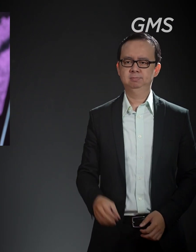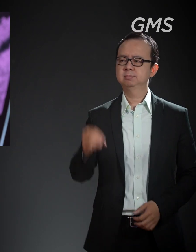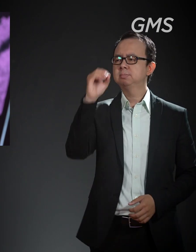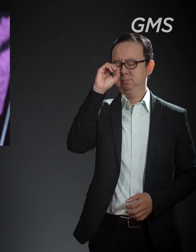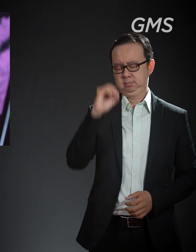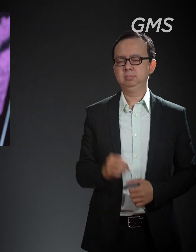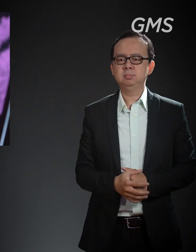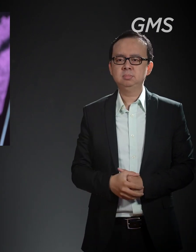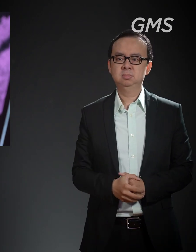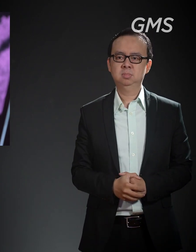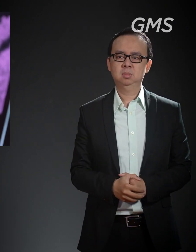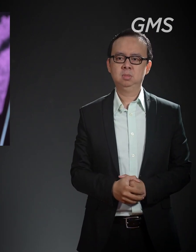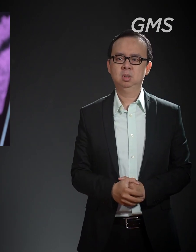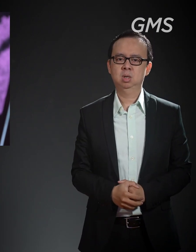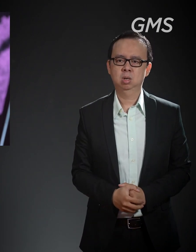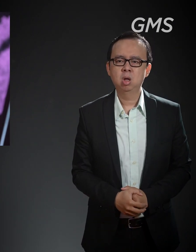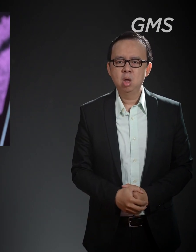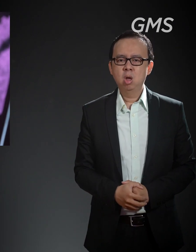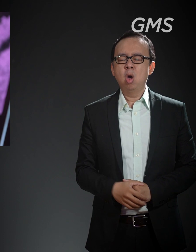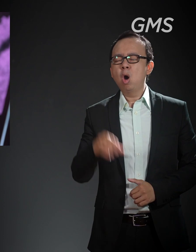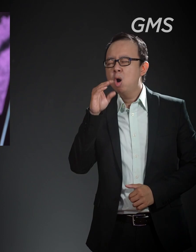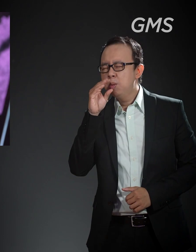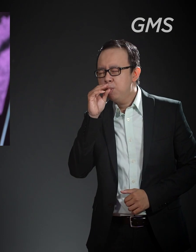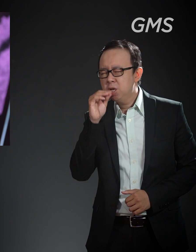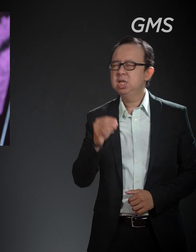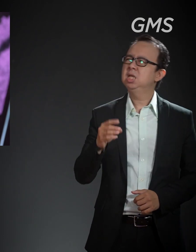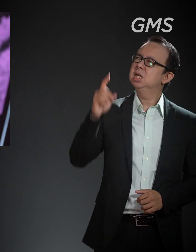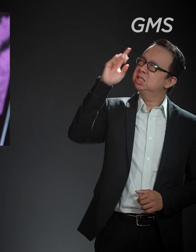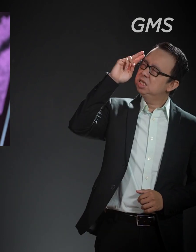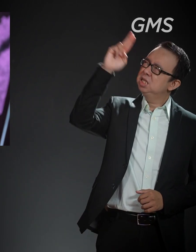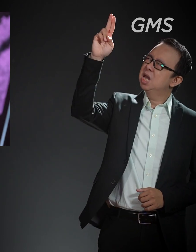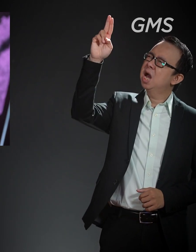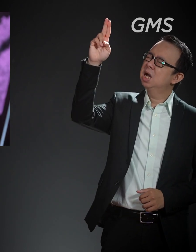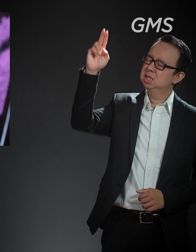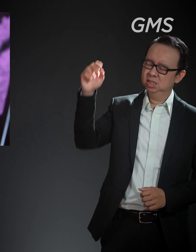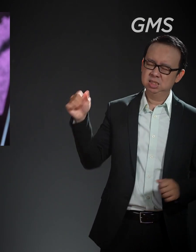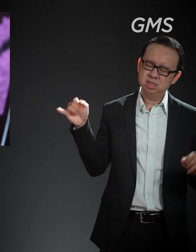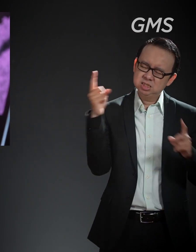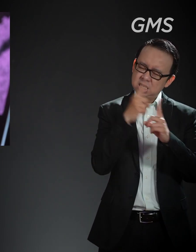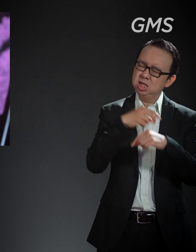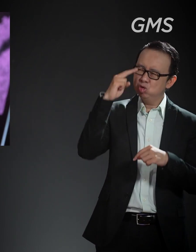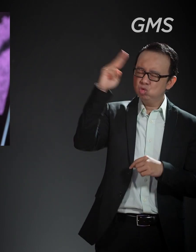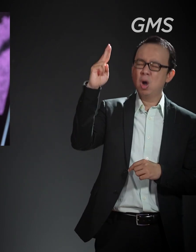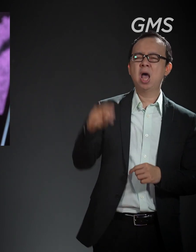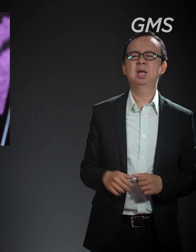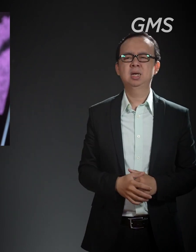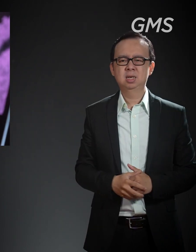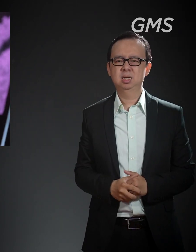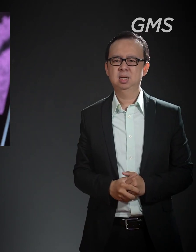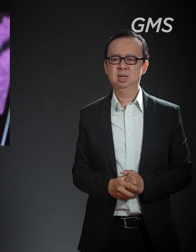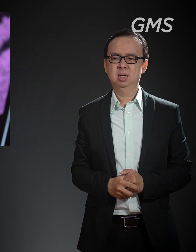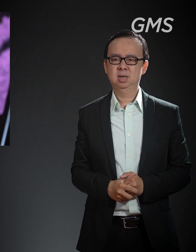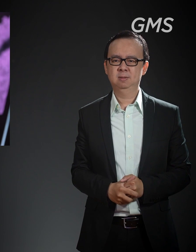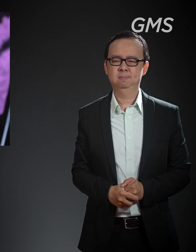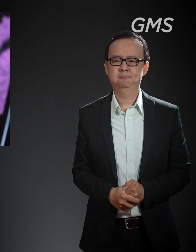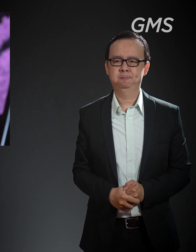Akui Dia. Akui Dia sebagai Tuhan. Jangan layani dunia. Jangan layani mamon. Cukup mengelola.